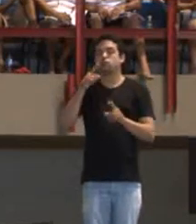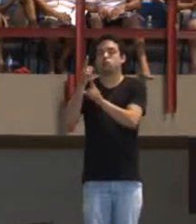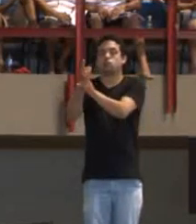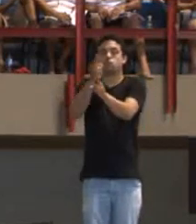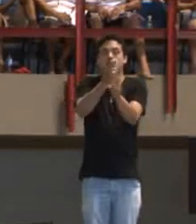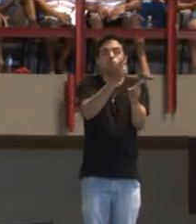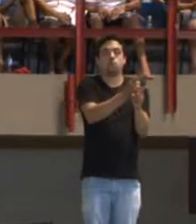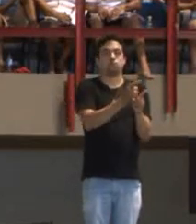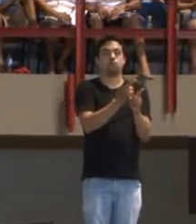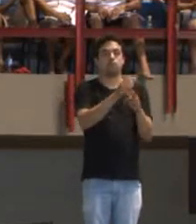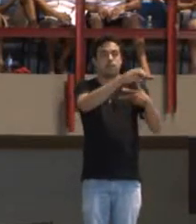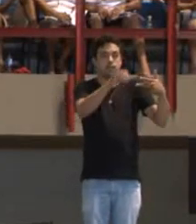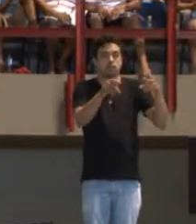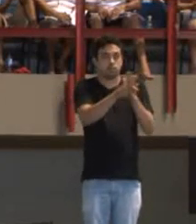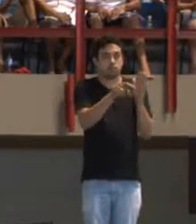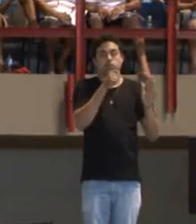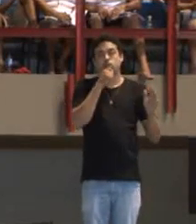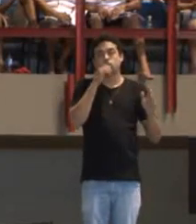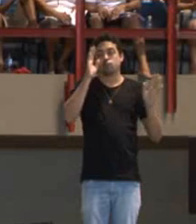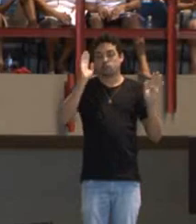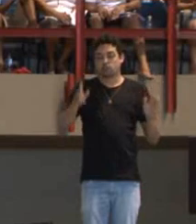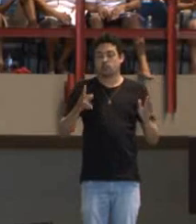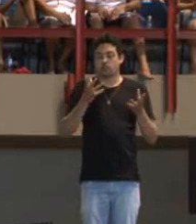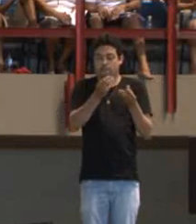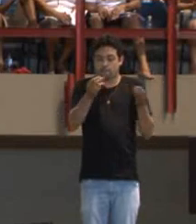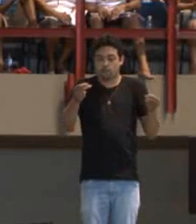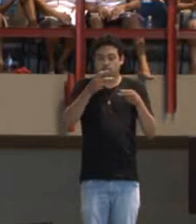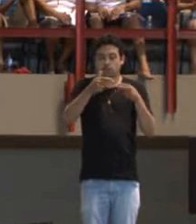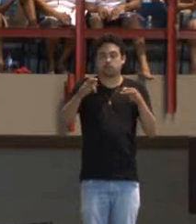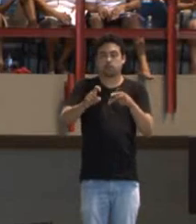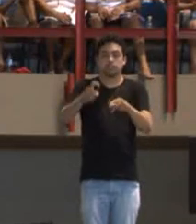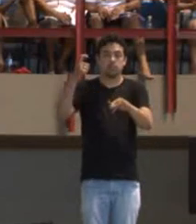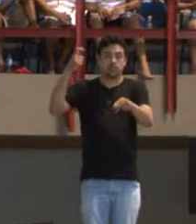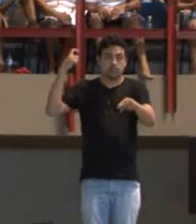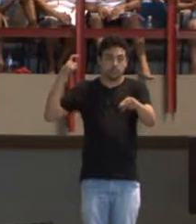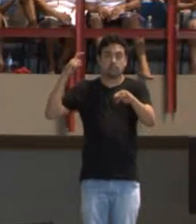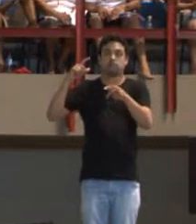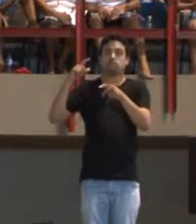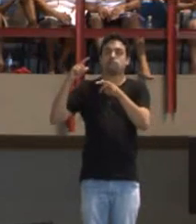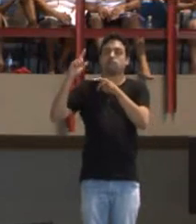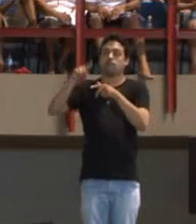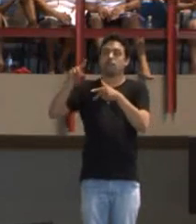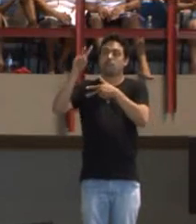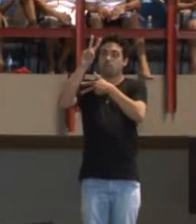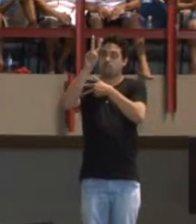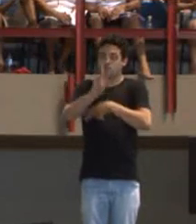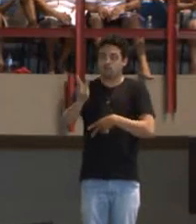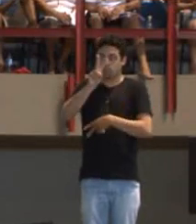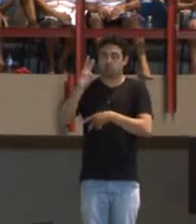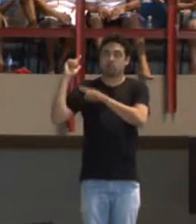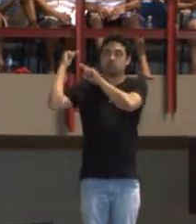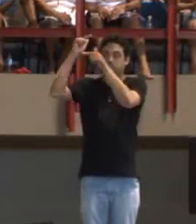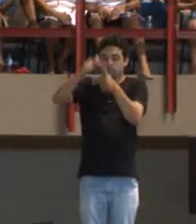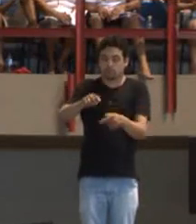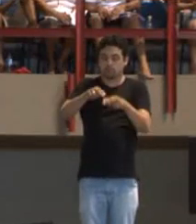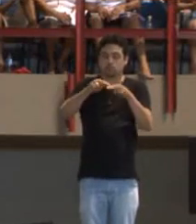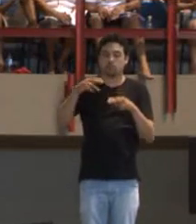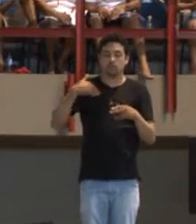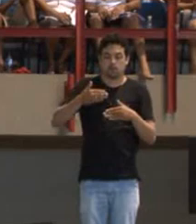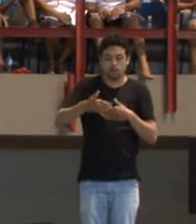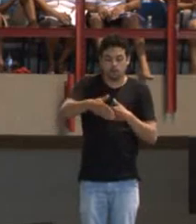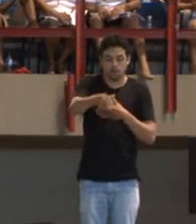Enem para fazer isso aí. Muitas dessas questões são questões dos vestibulares tradicionais. Então, nós estamos vivendo um momento de